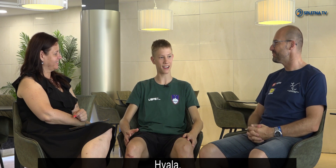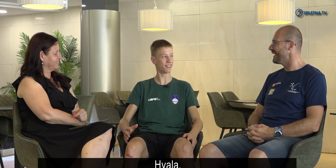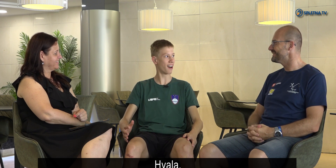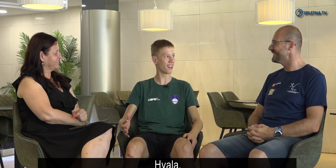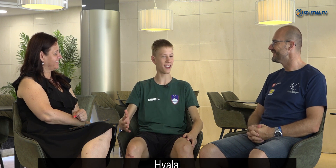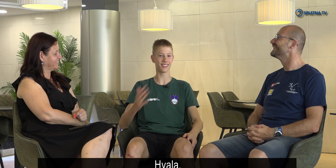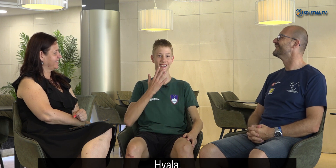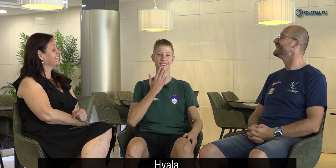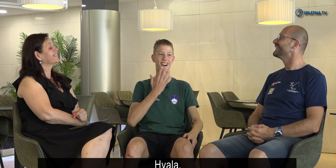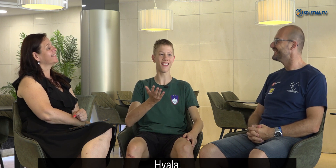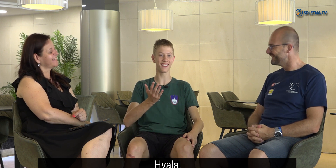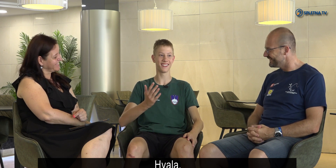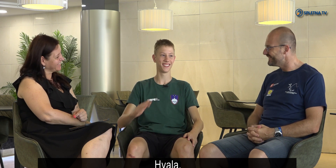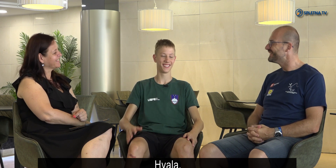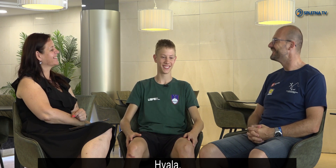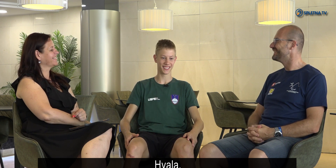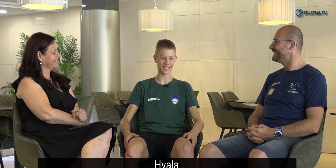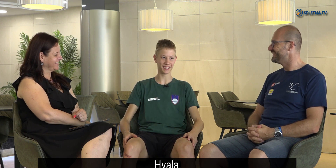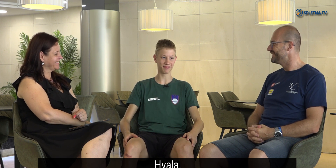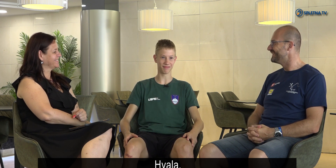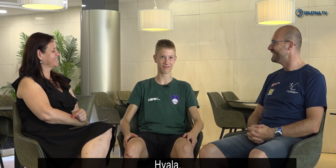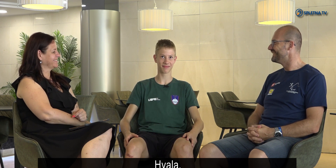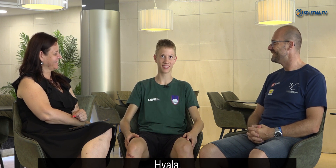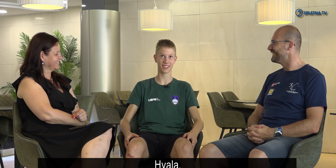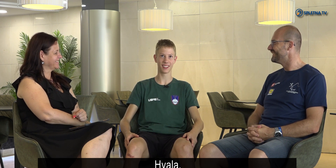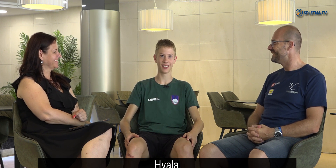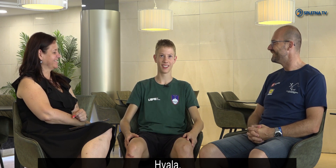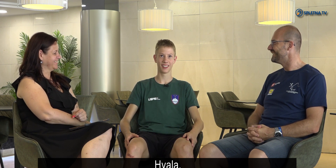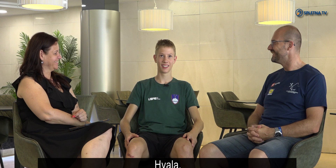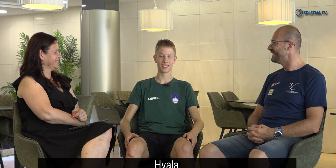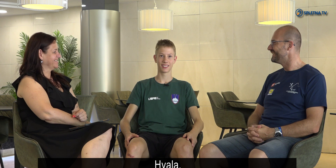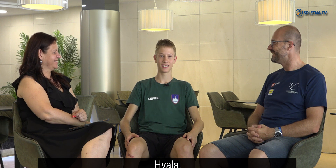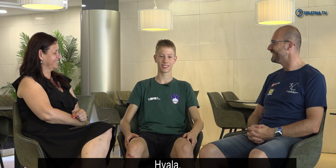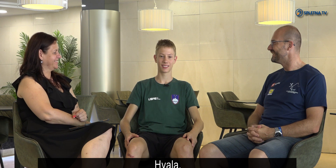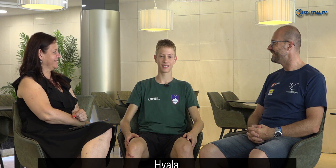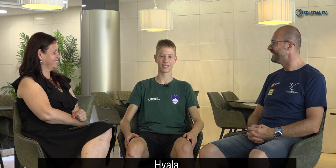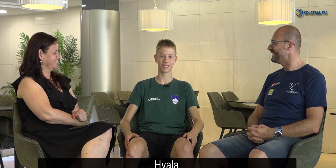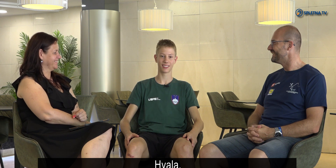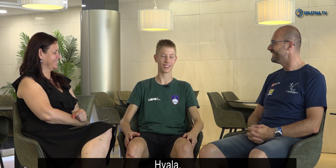poznaš Ja, pa pokažeš? hvala,